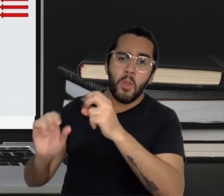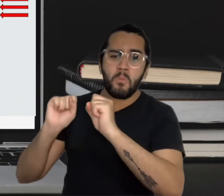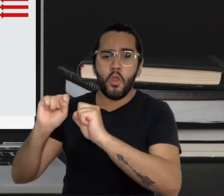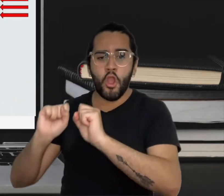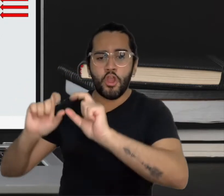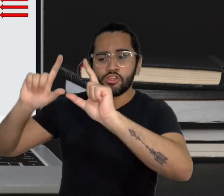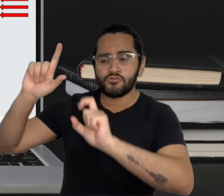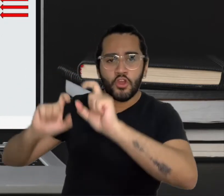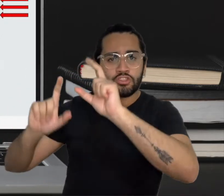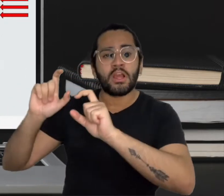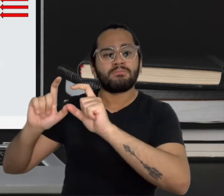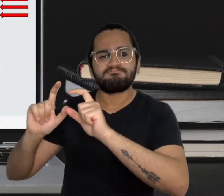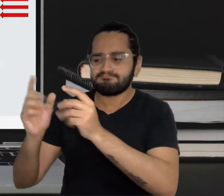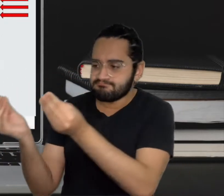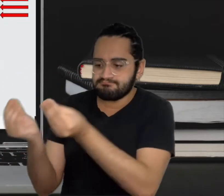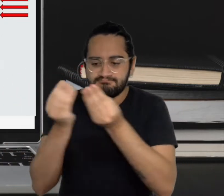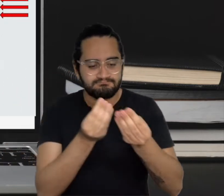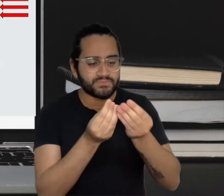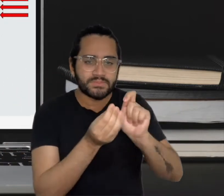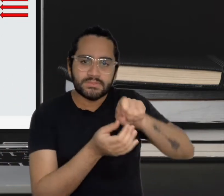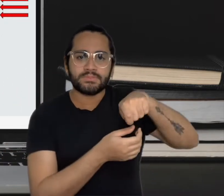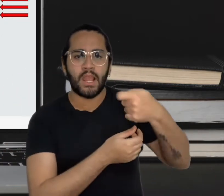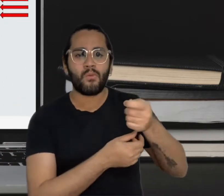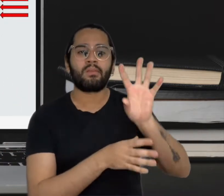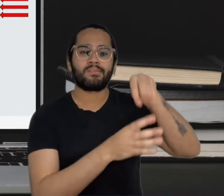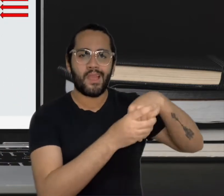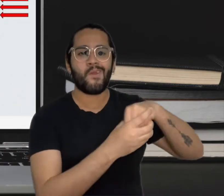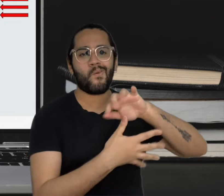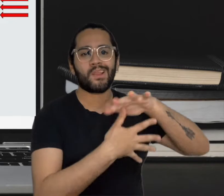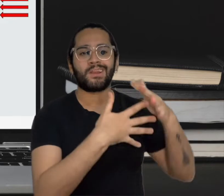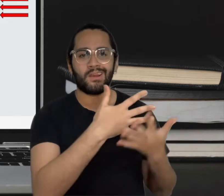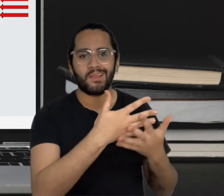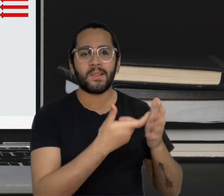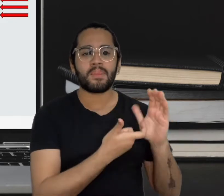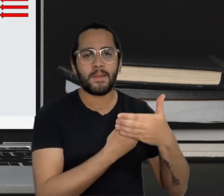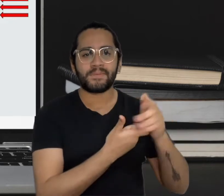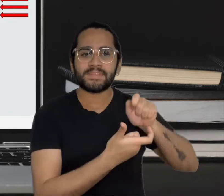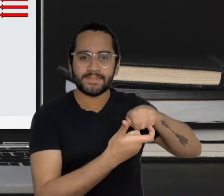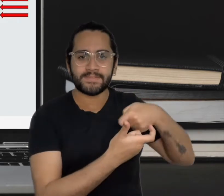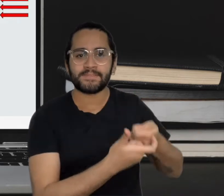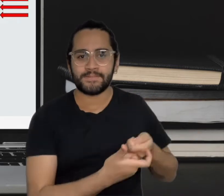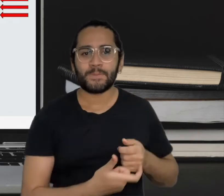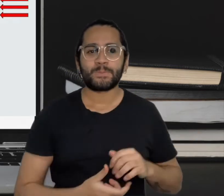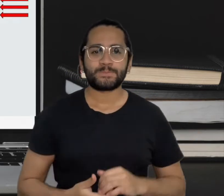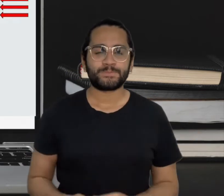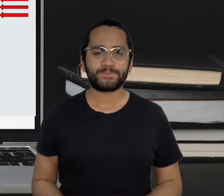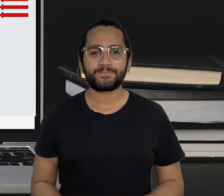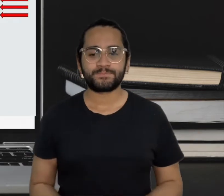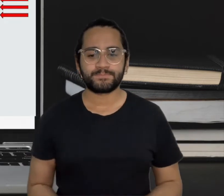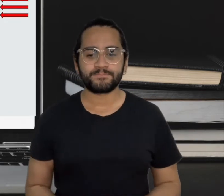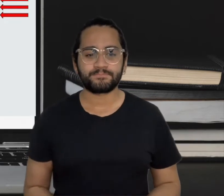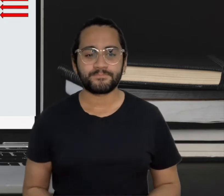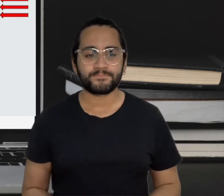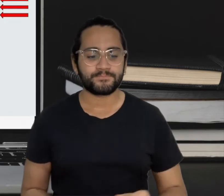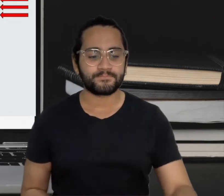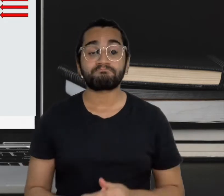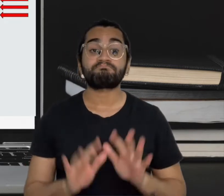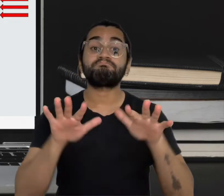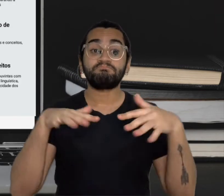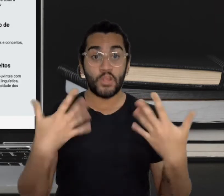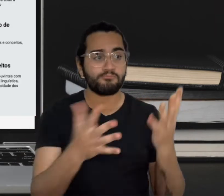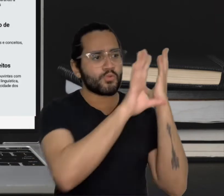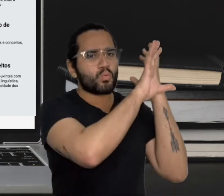ele visualmente pode representar, seja por foto do sinal ou um desenho do sinal